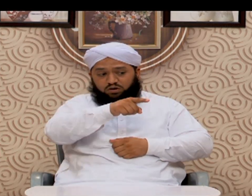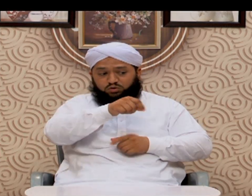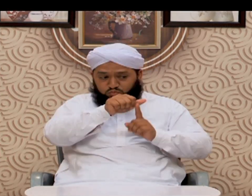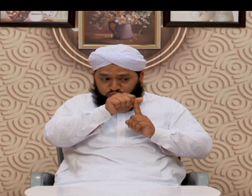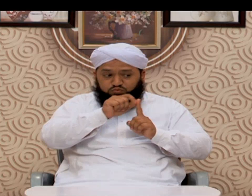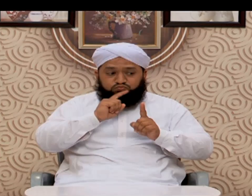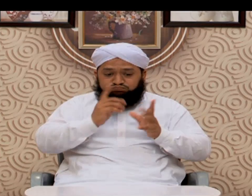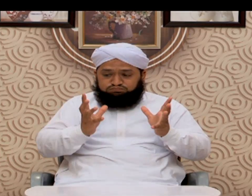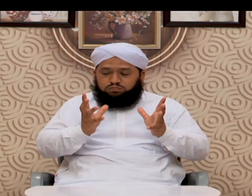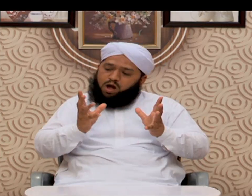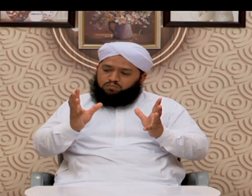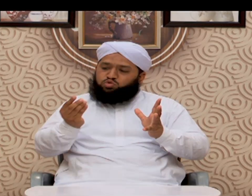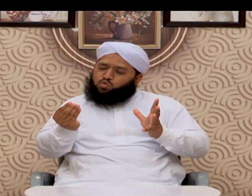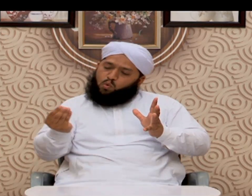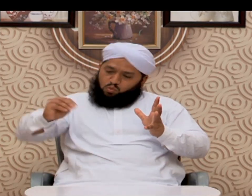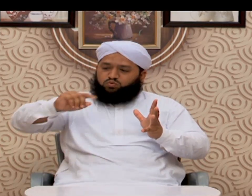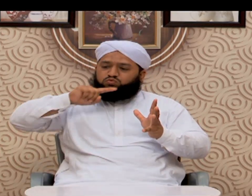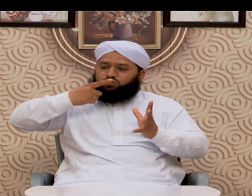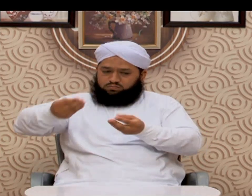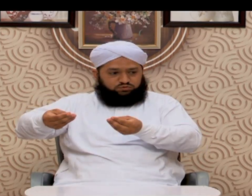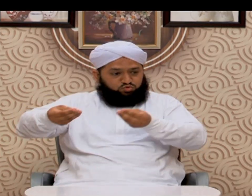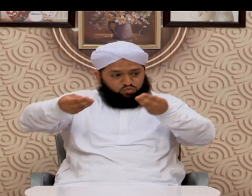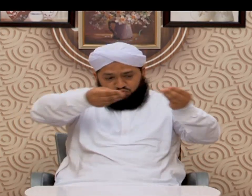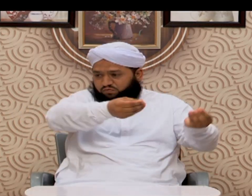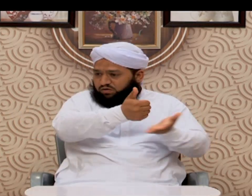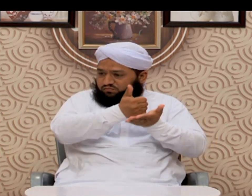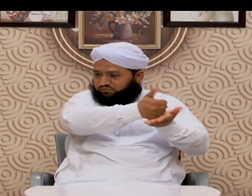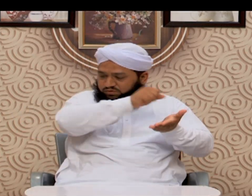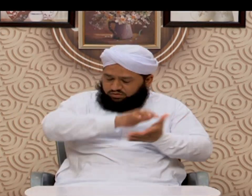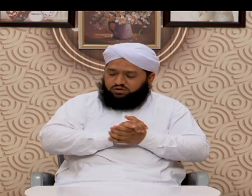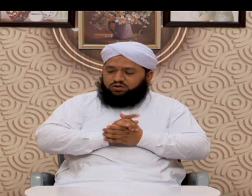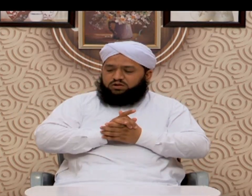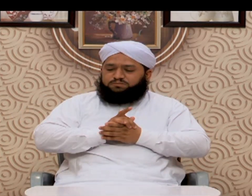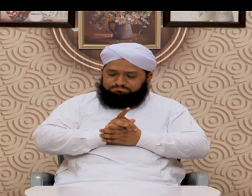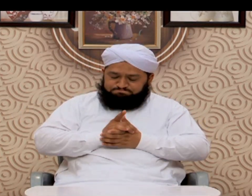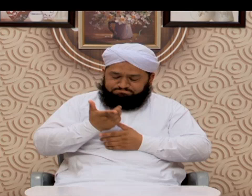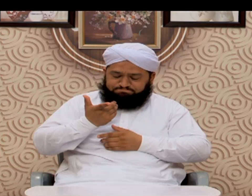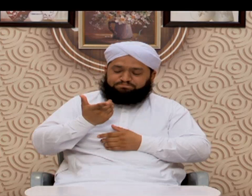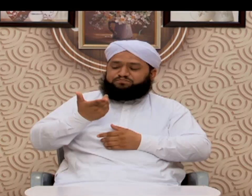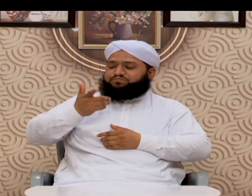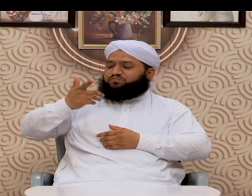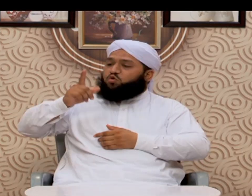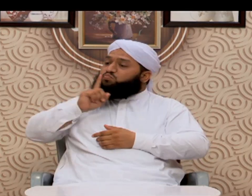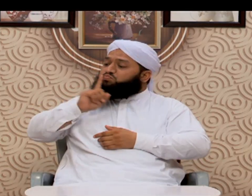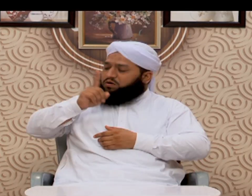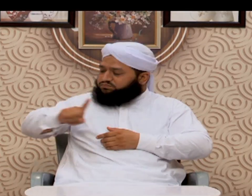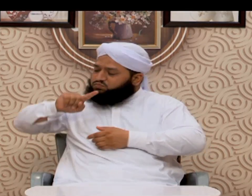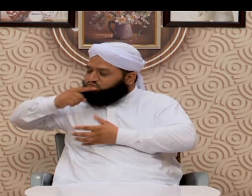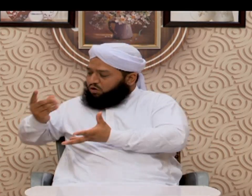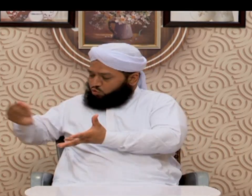حق کے برابر کھجوریں دے دو اور کچھ زیادہ بھی دینا۔ حضرت عمر رضی اللہ عنہ نے جب حق سے زیادہ کھجوریں دیں